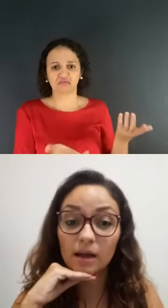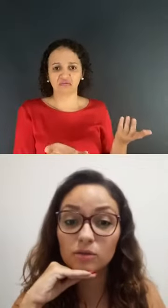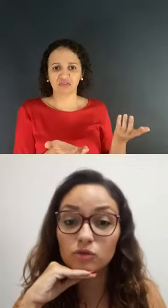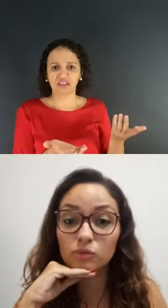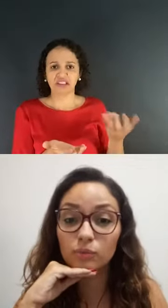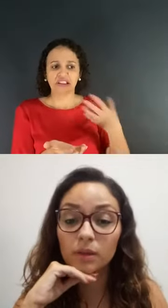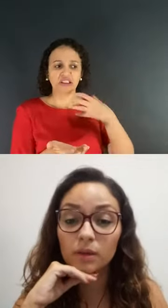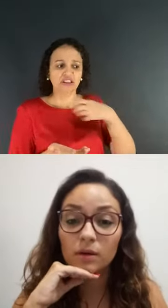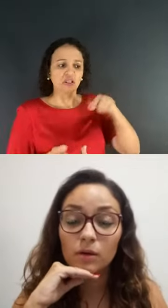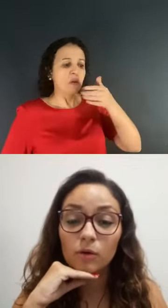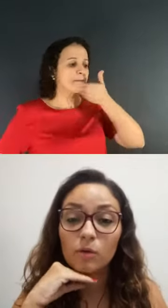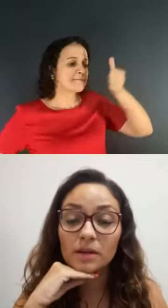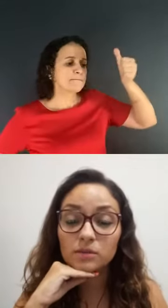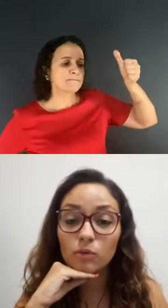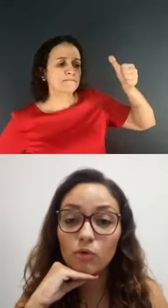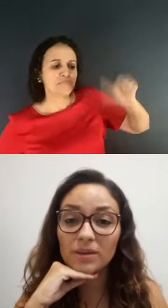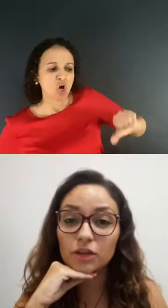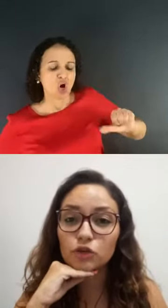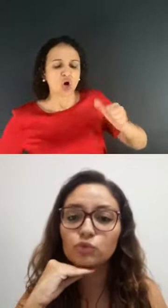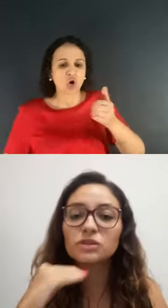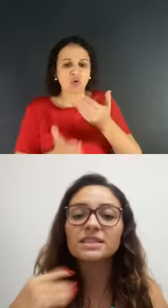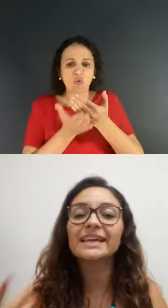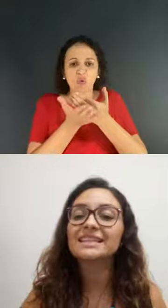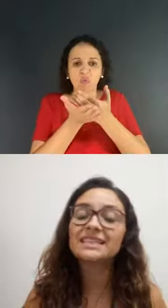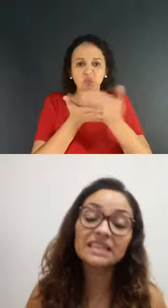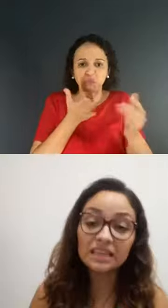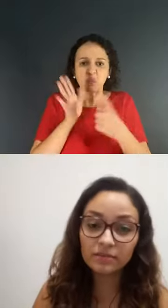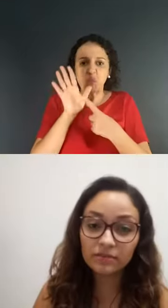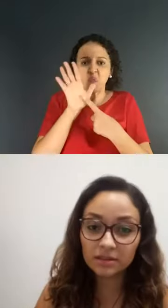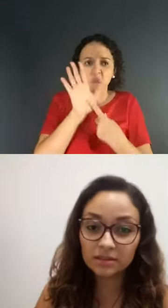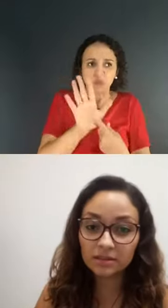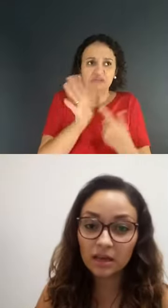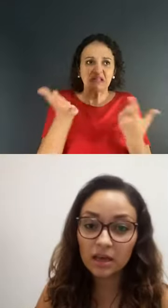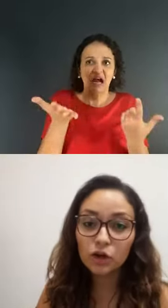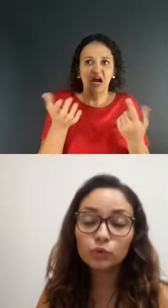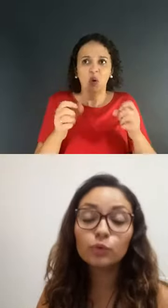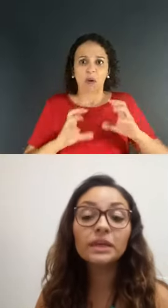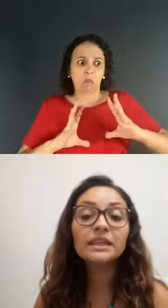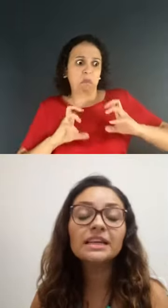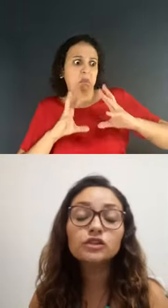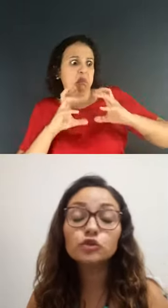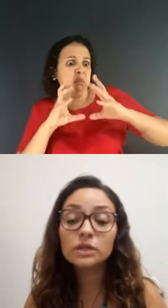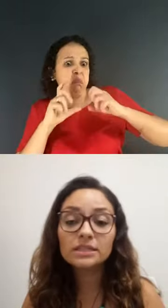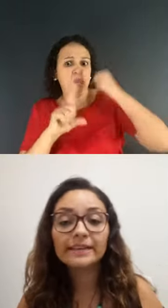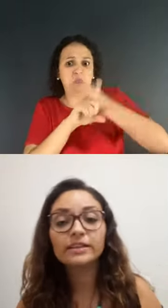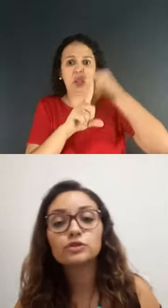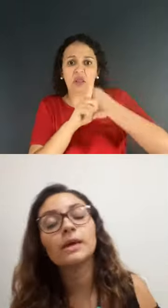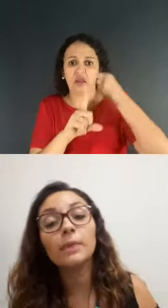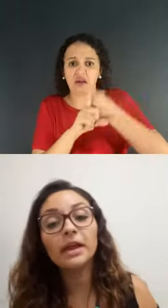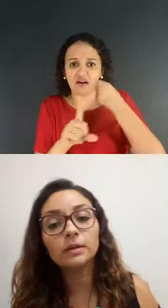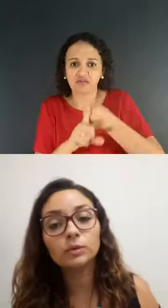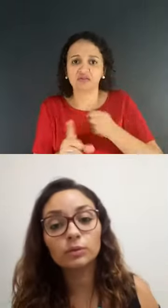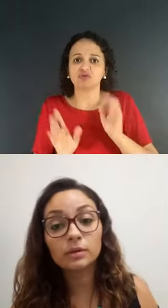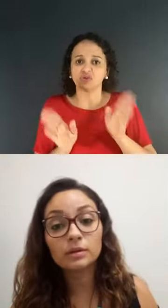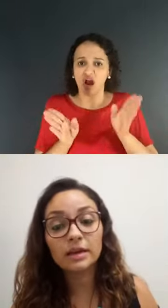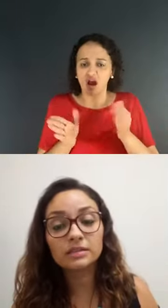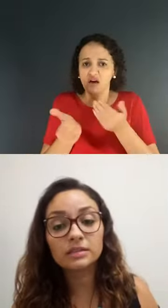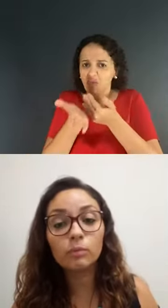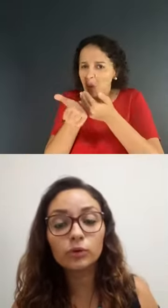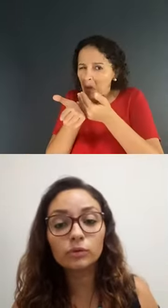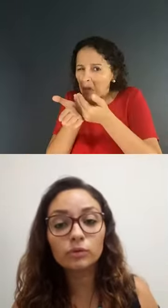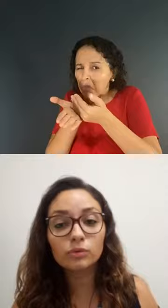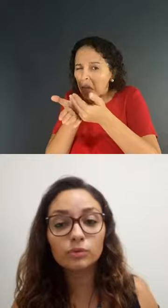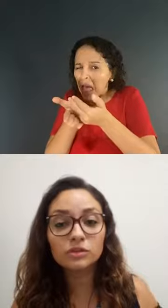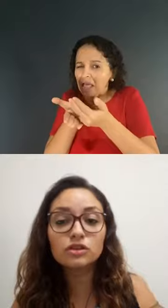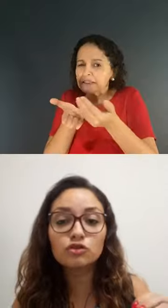para baixo, começam com algumas atitudes agressivas. No início desse relacionamento,